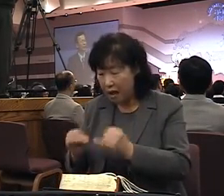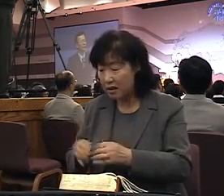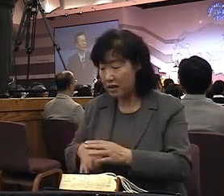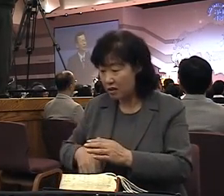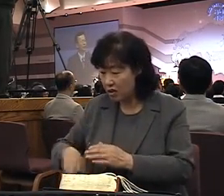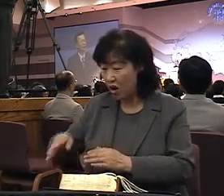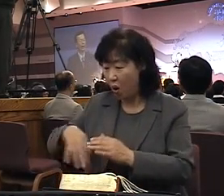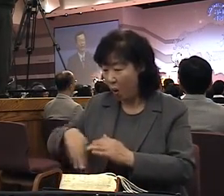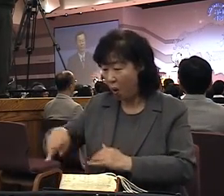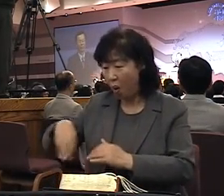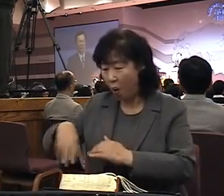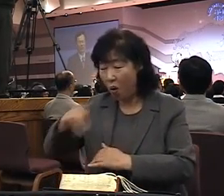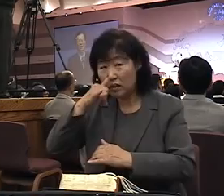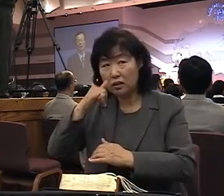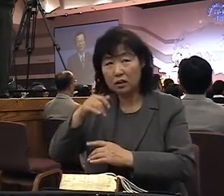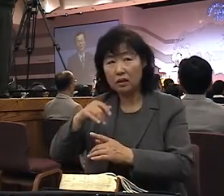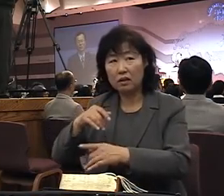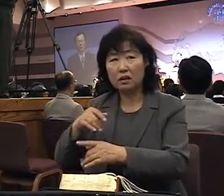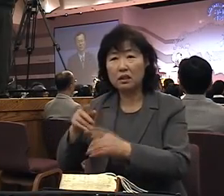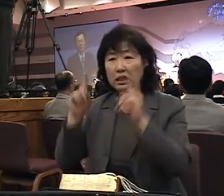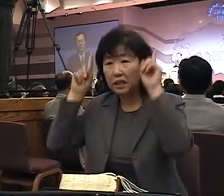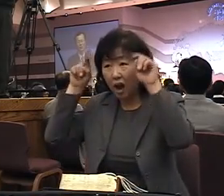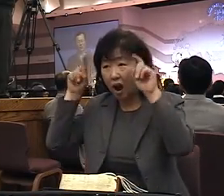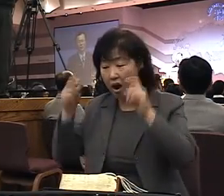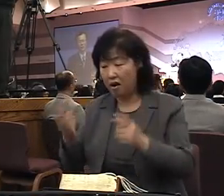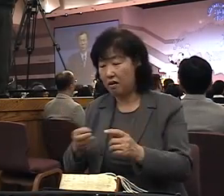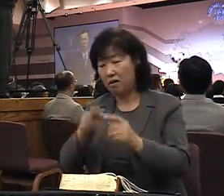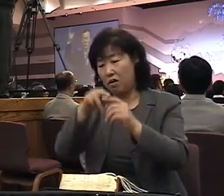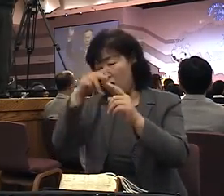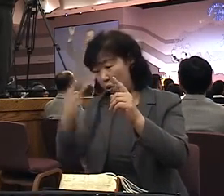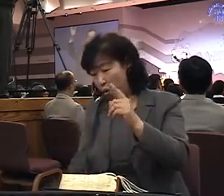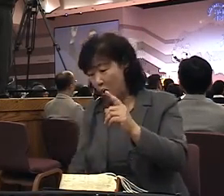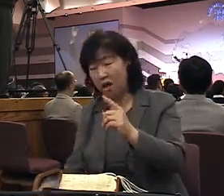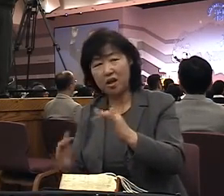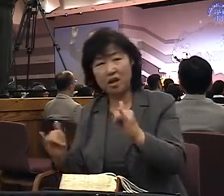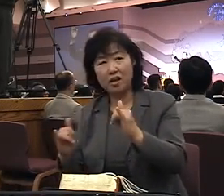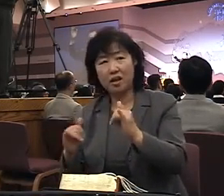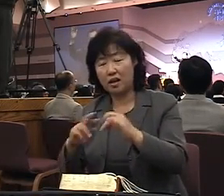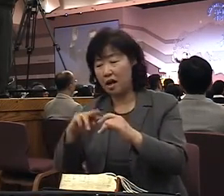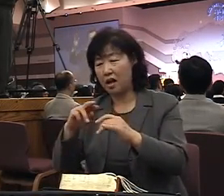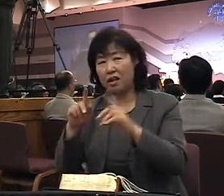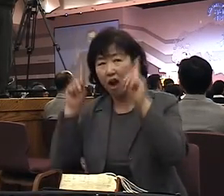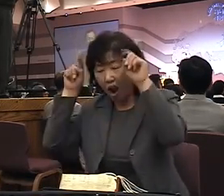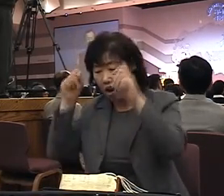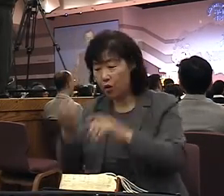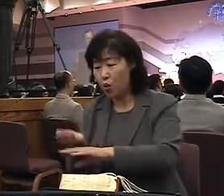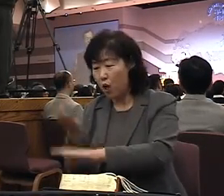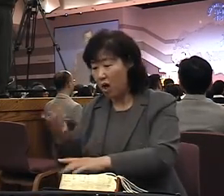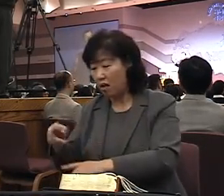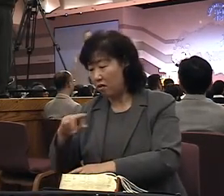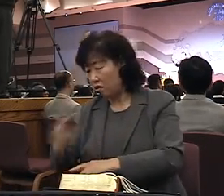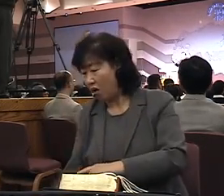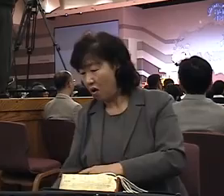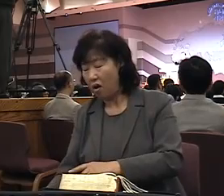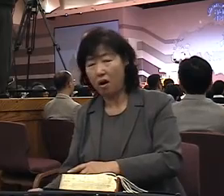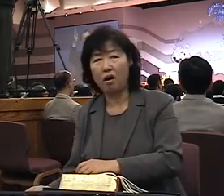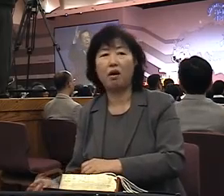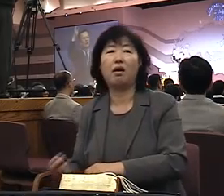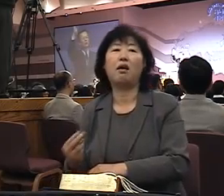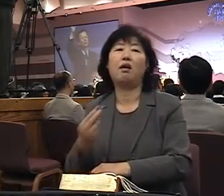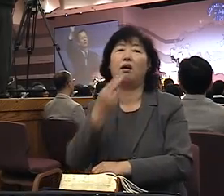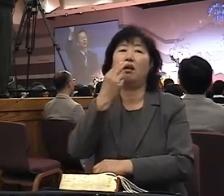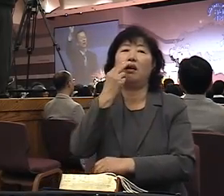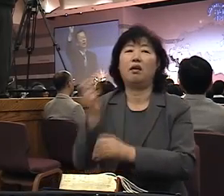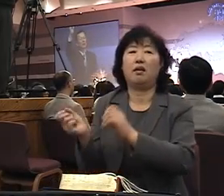거예요. 양으로 말미암아 살았다는 것이죠. 그래서 떨어진 그곳에 자기를 살려준 그 양의